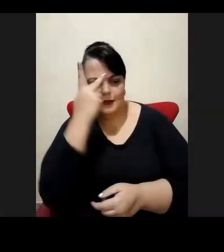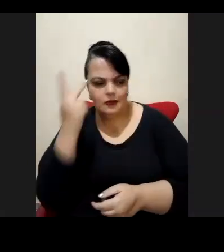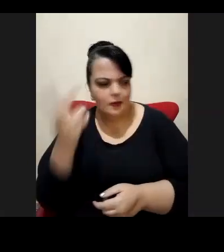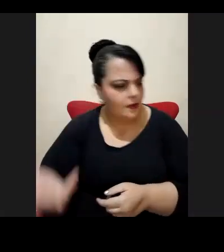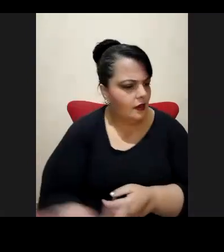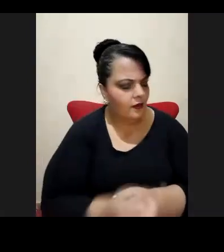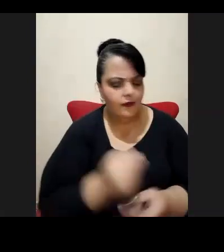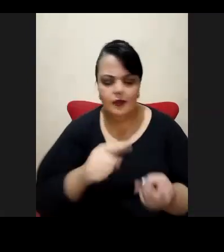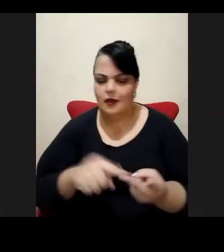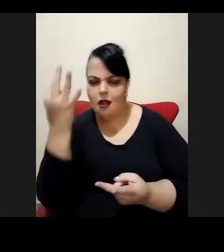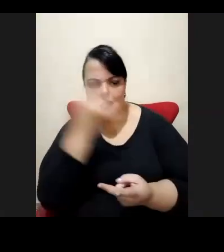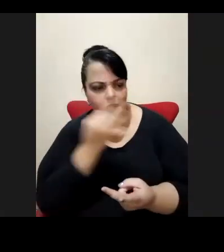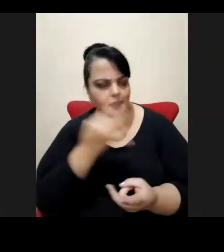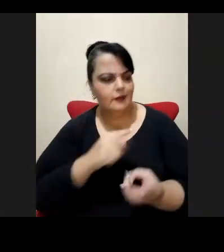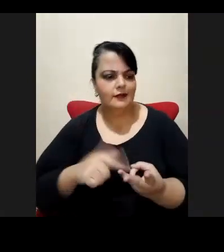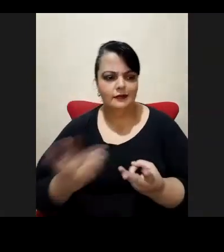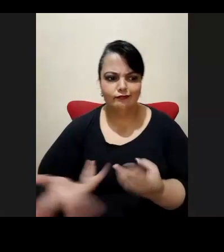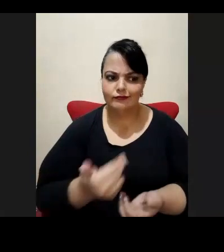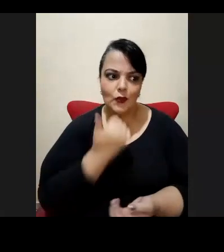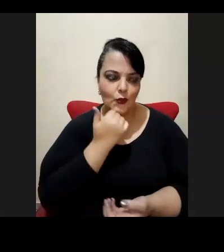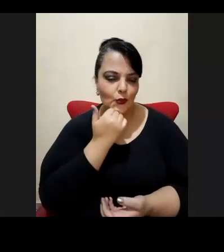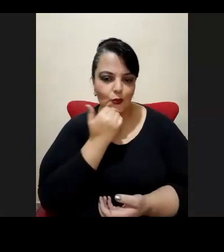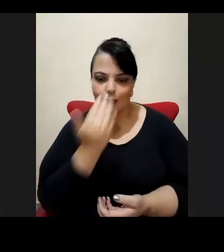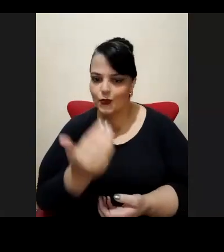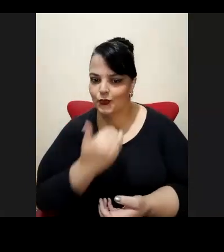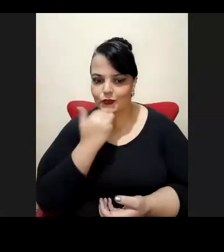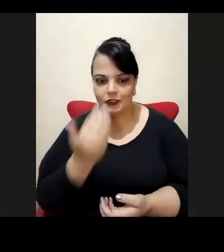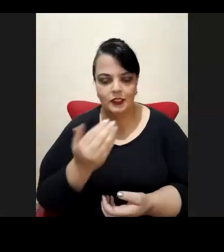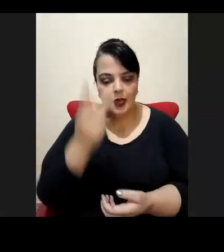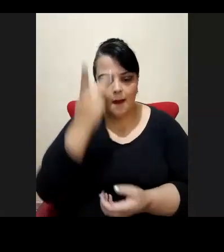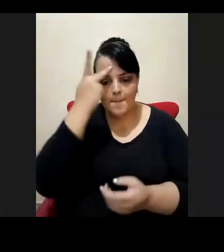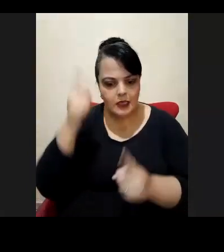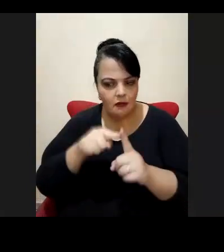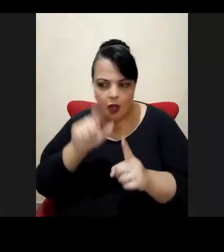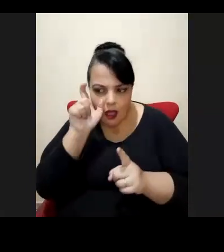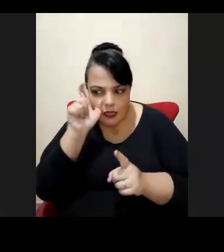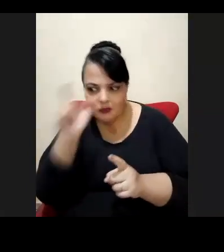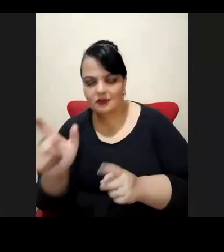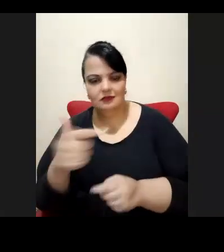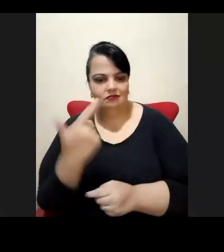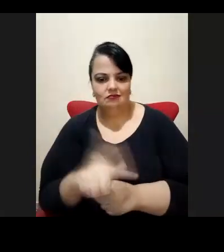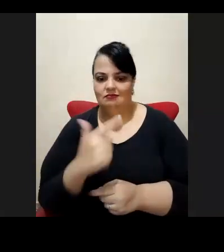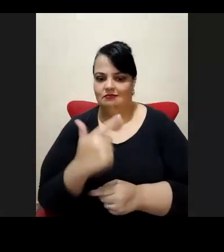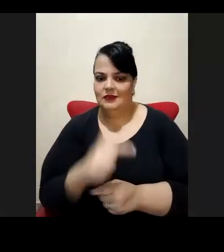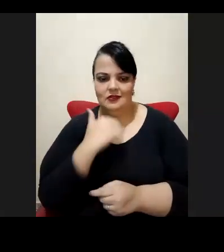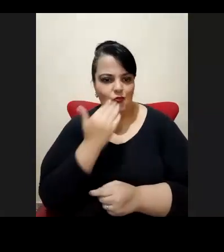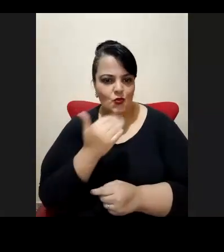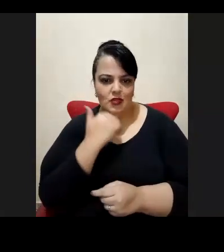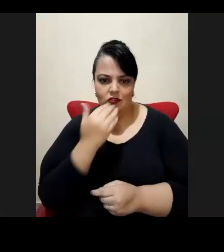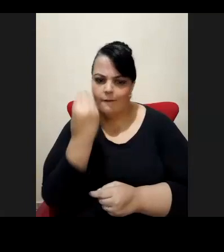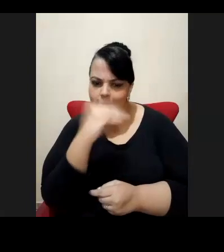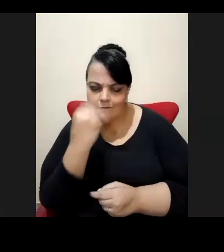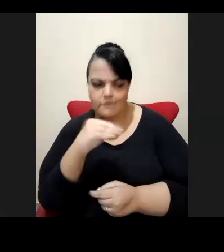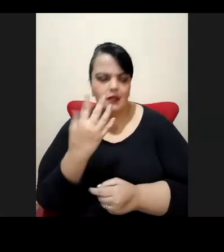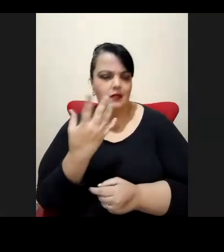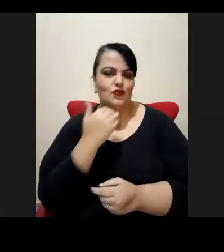ele é lindo, assim por diante, porque se a outra pessoa não estiver interessada, ela não fará o investimento amoroso nesse sentido,